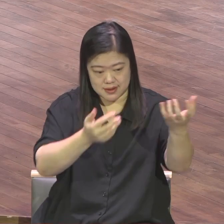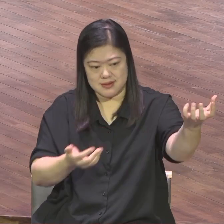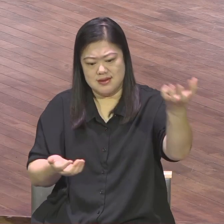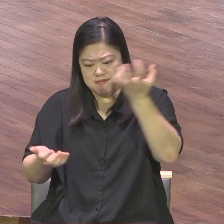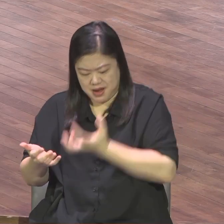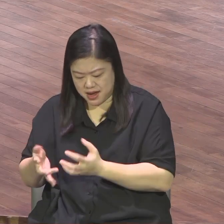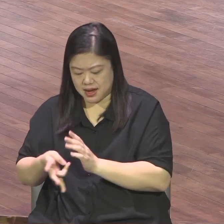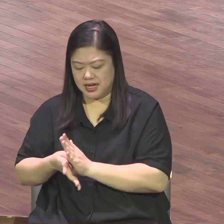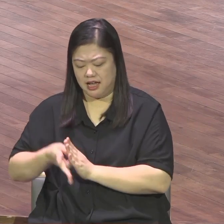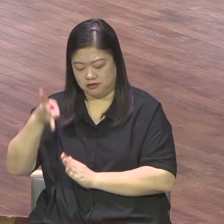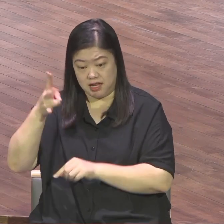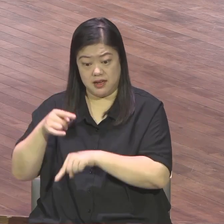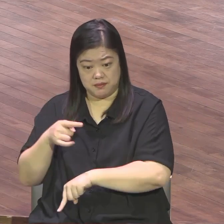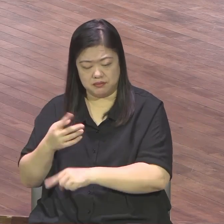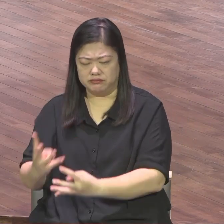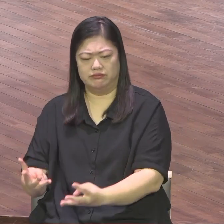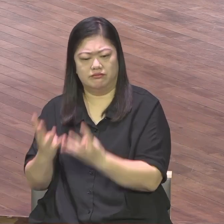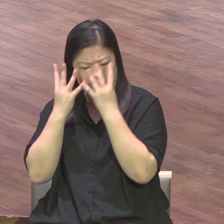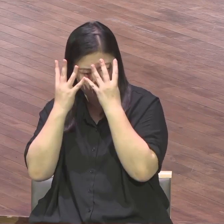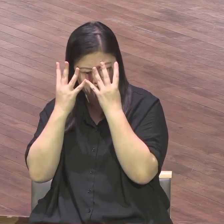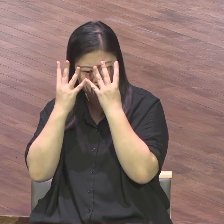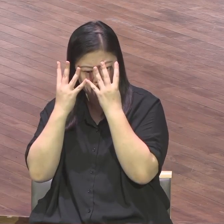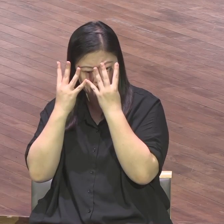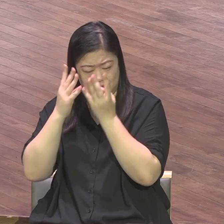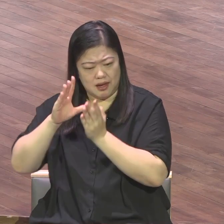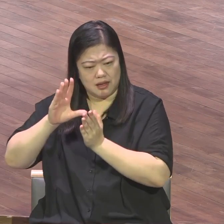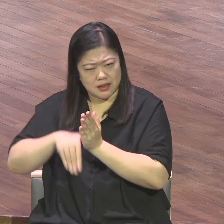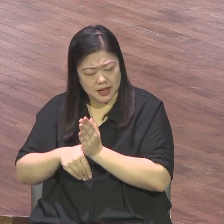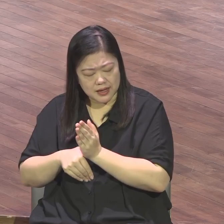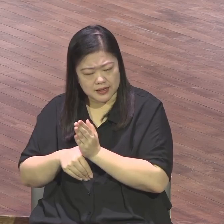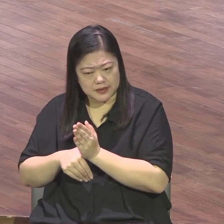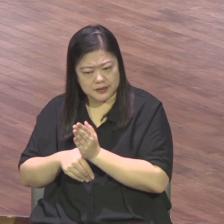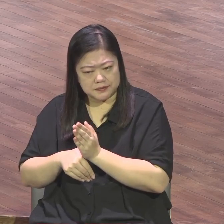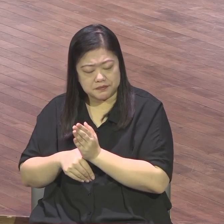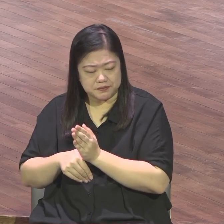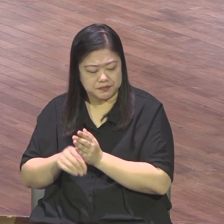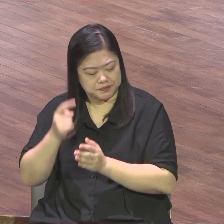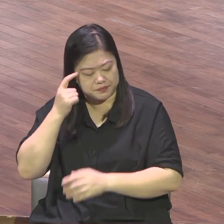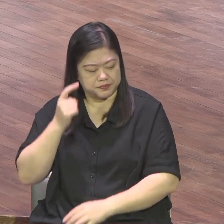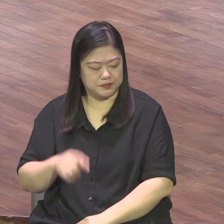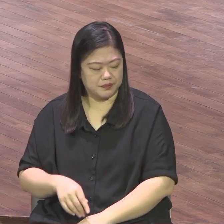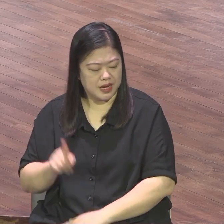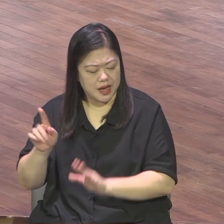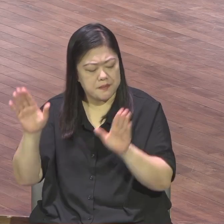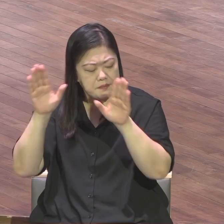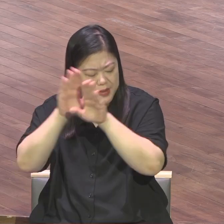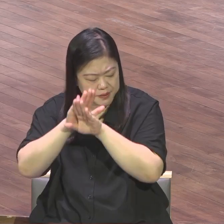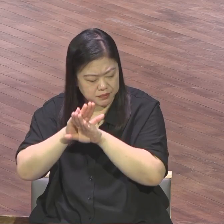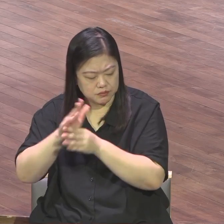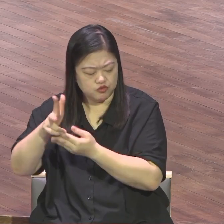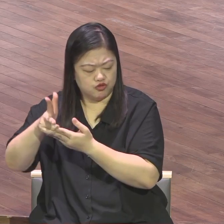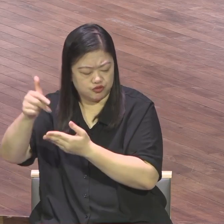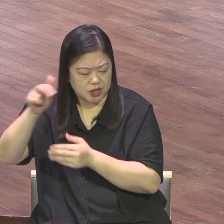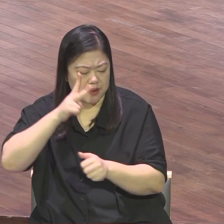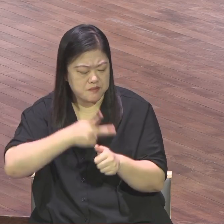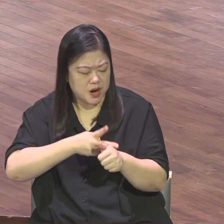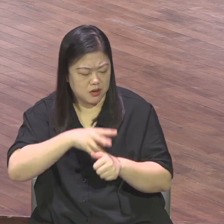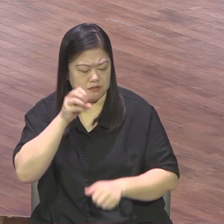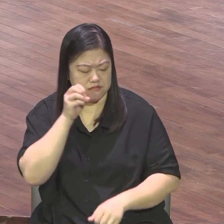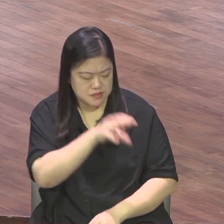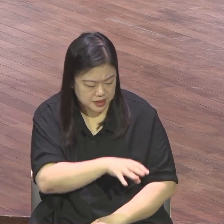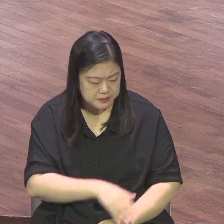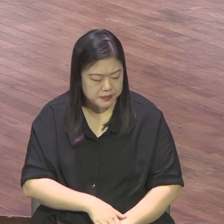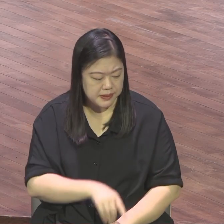다시 듣습니다. 그 내용이 사도행전 23장 11절입니다. 그날 밤에 주께서 바울 곁에 서서 이르되